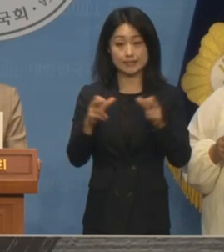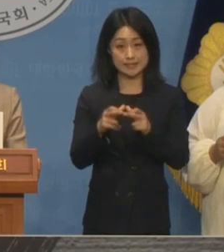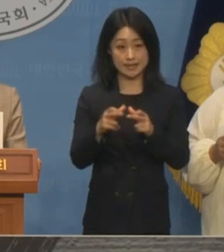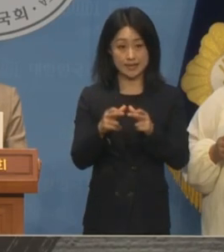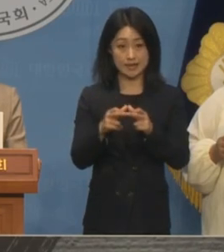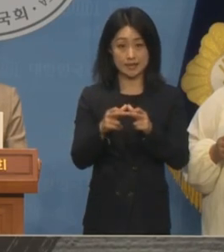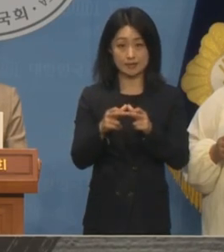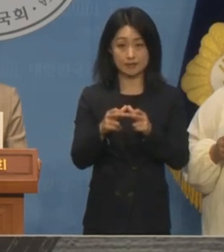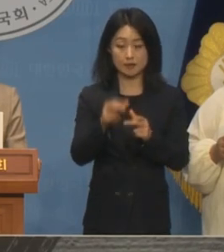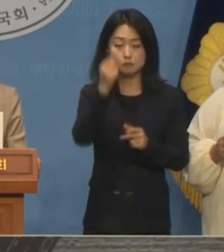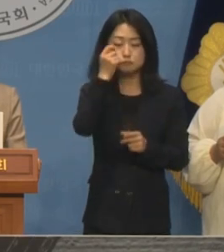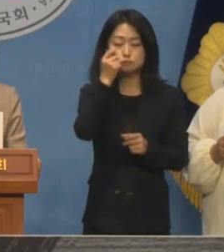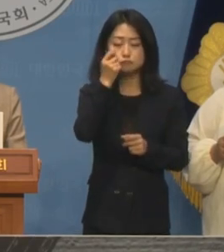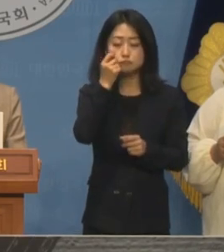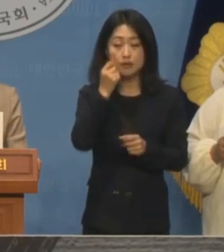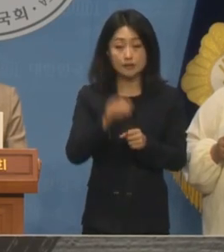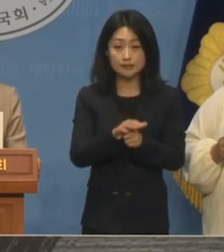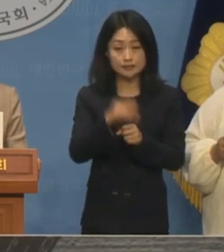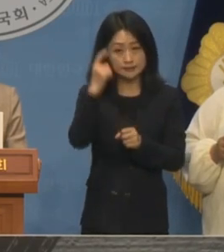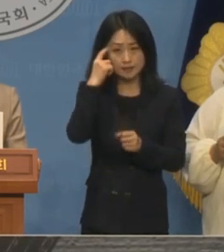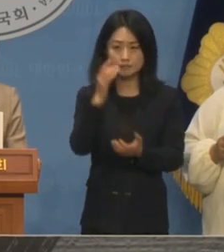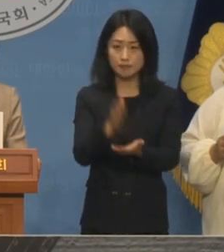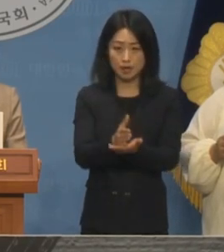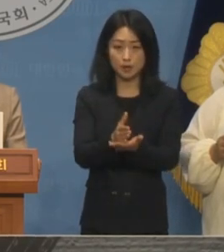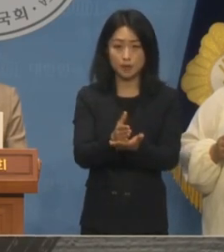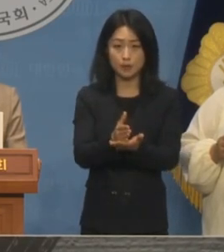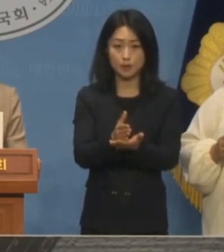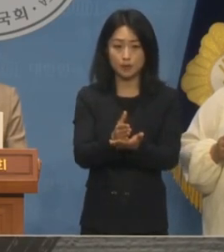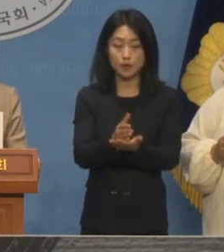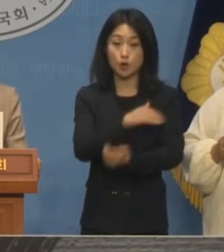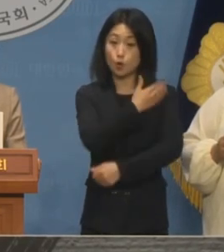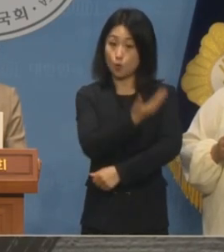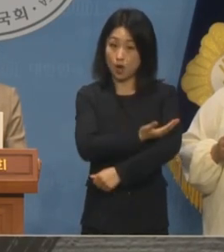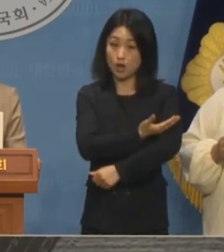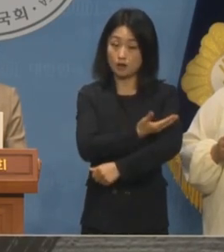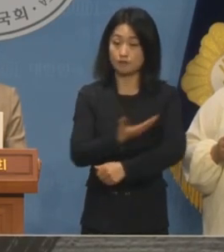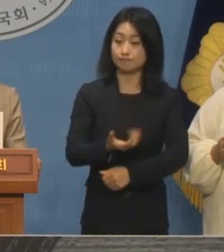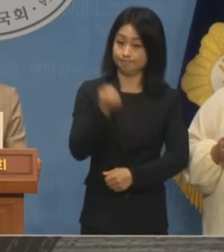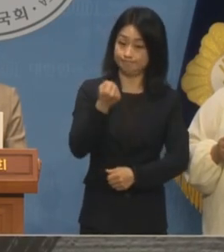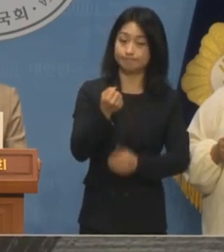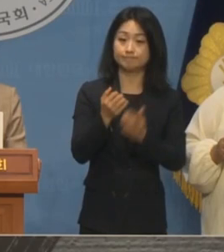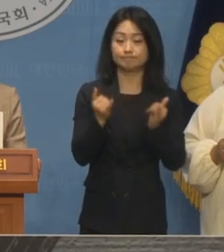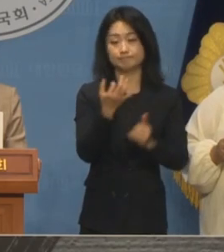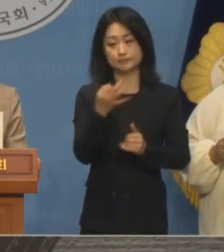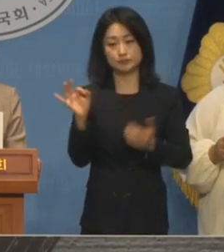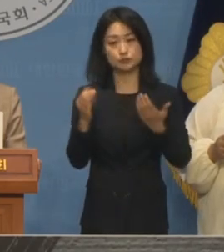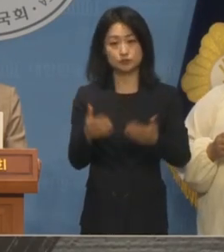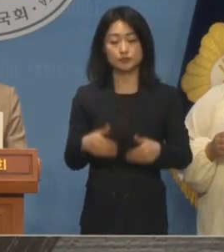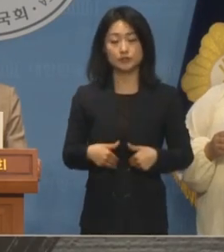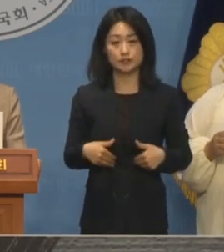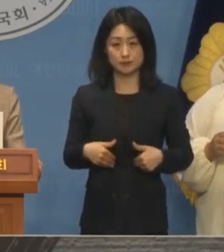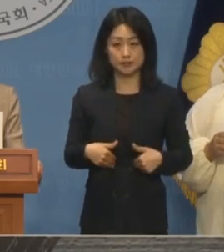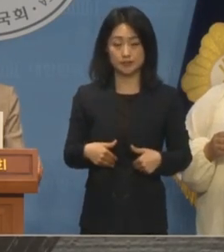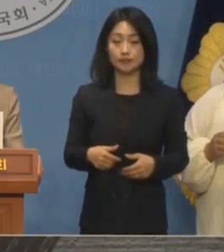장애인을 동정과 시혜의 대상이 아닌 권리의 주체로 인정해야 합니다.